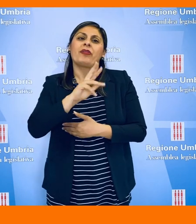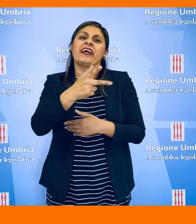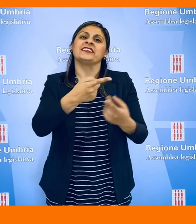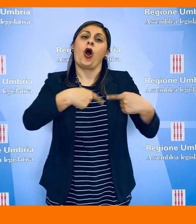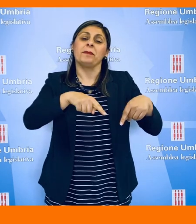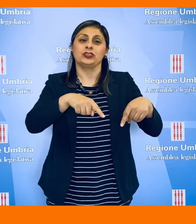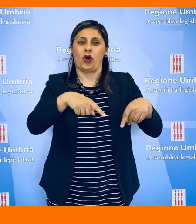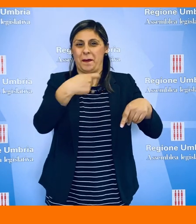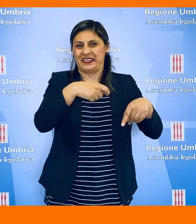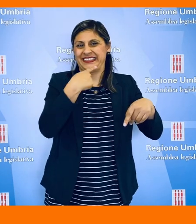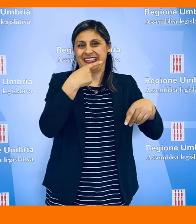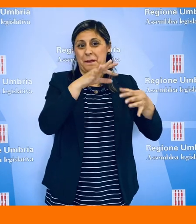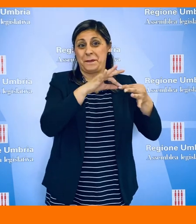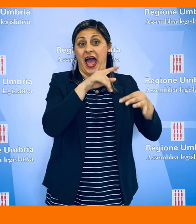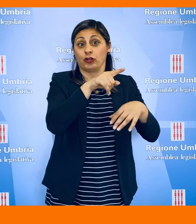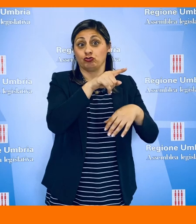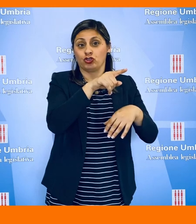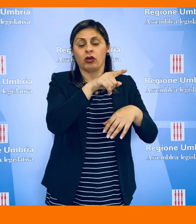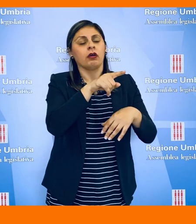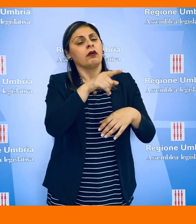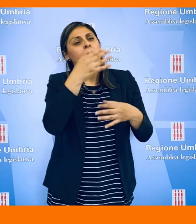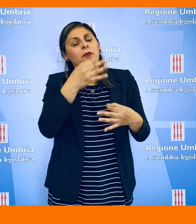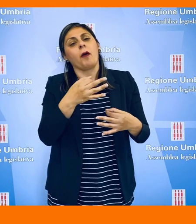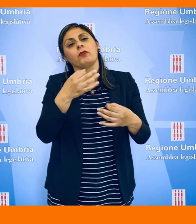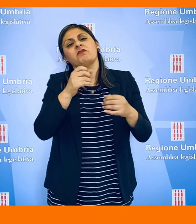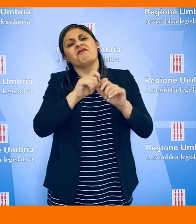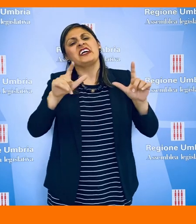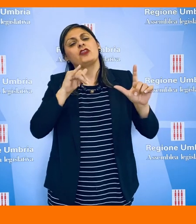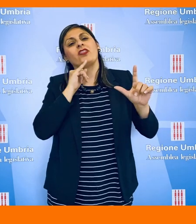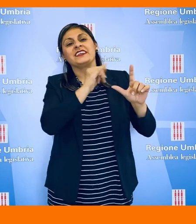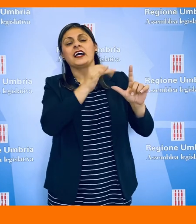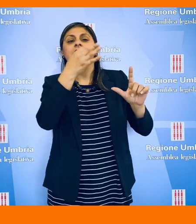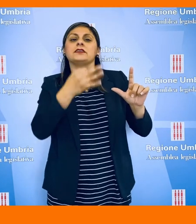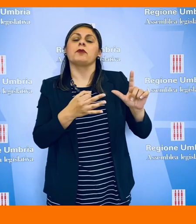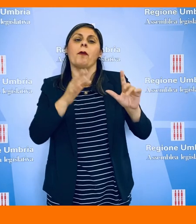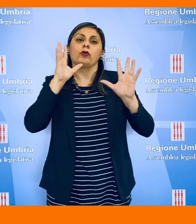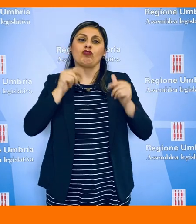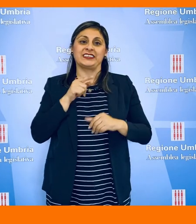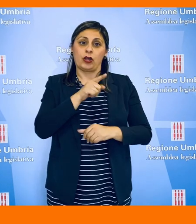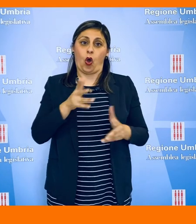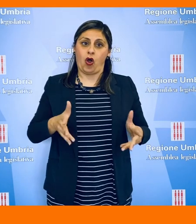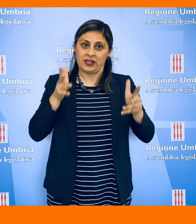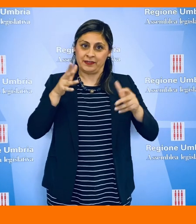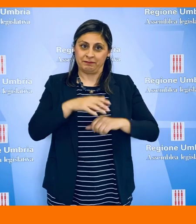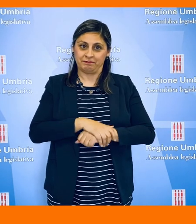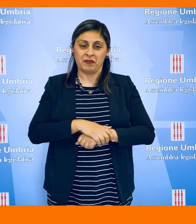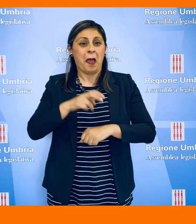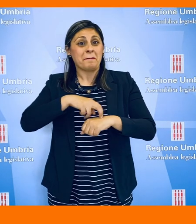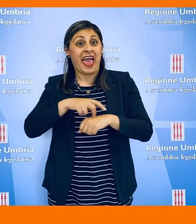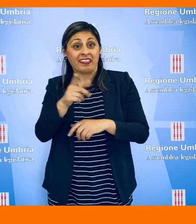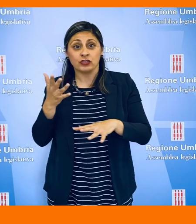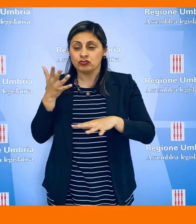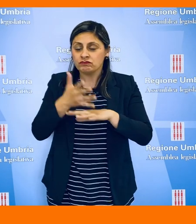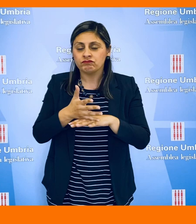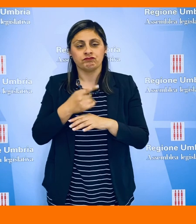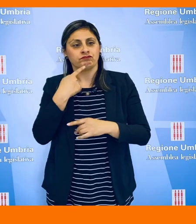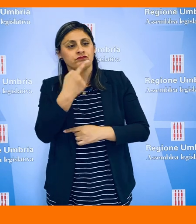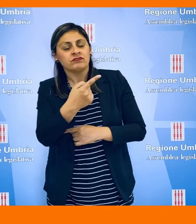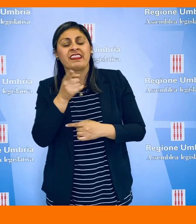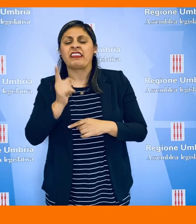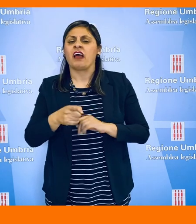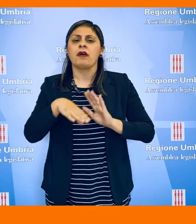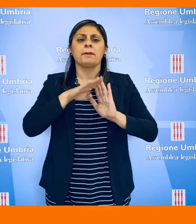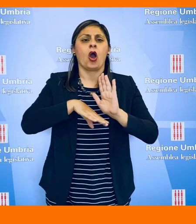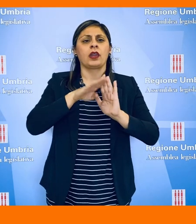commissione, presieduta da Eleonora Pace, nell'audizione svoltasi in videoconferenza da Palazzo Cesaroni. Secondo i medici intervenuti è urgente